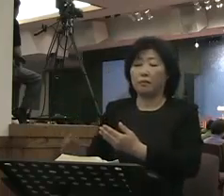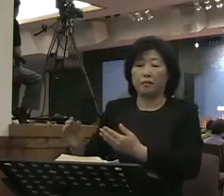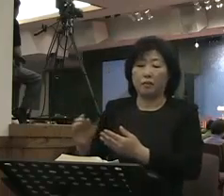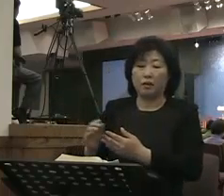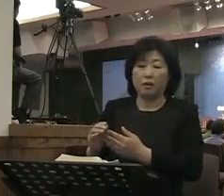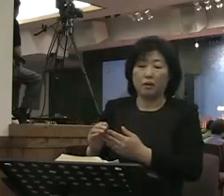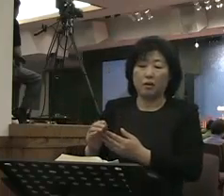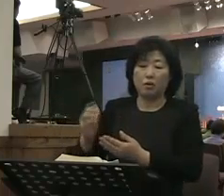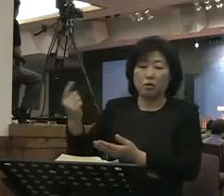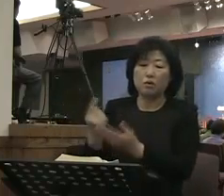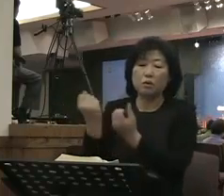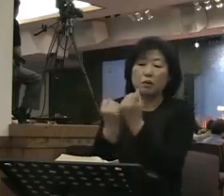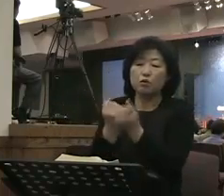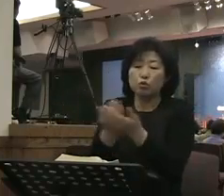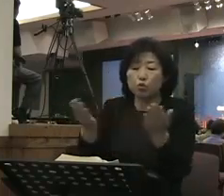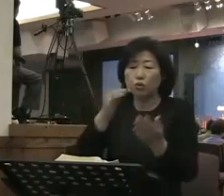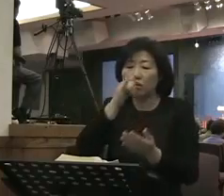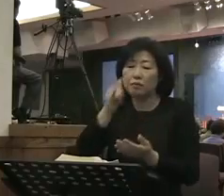우리에게 설명해 주고 있습니다.